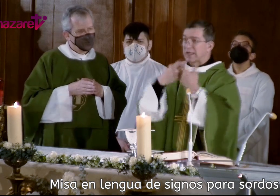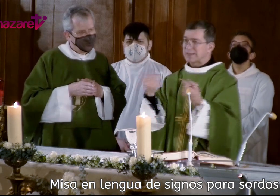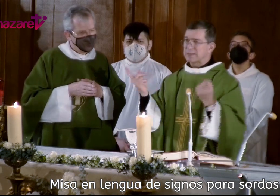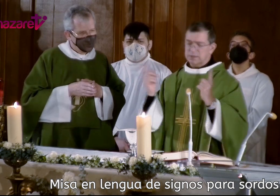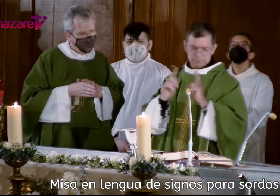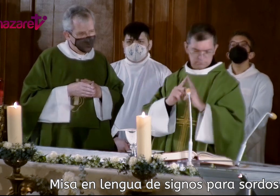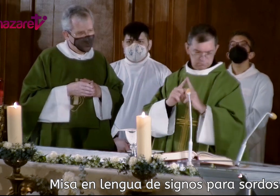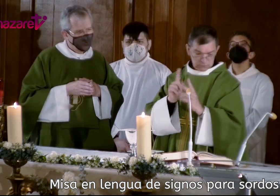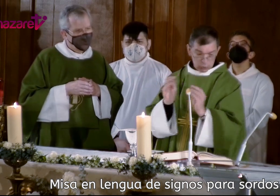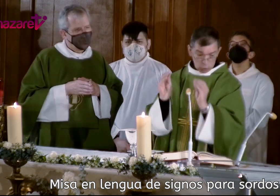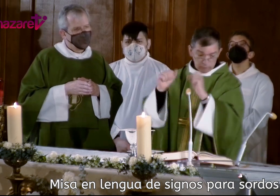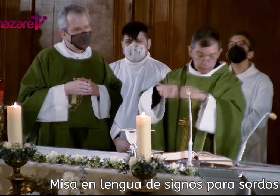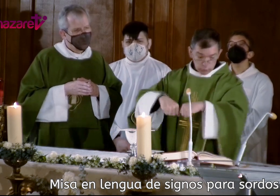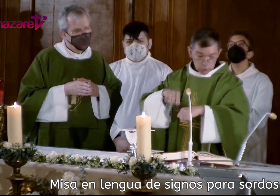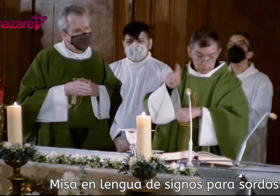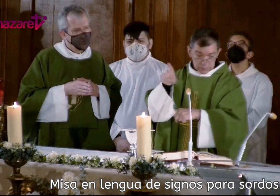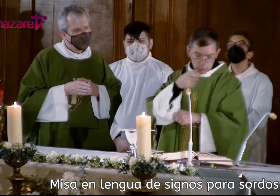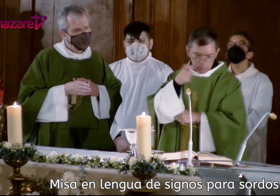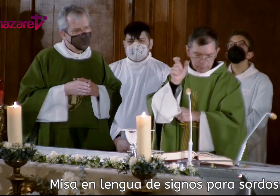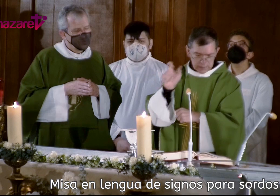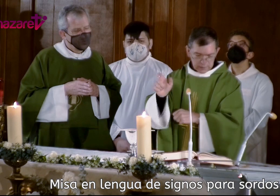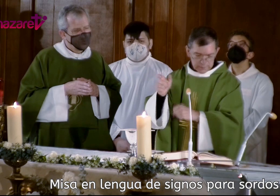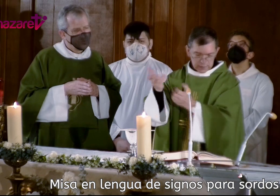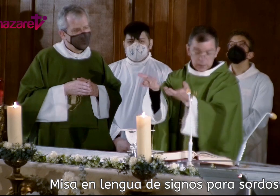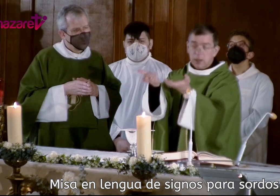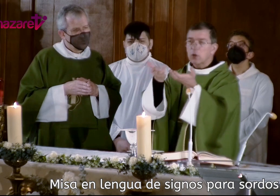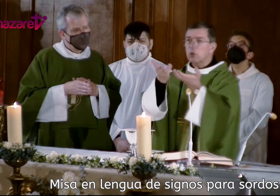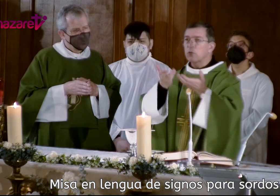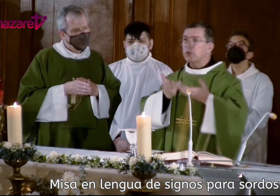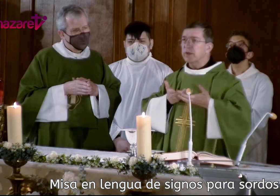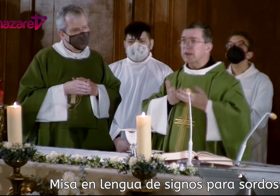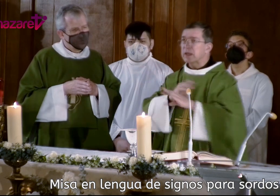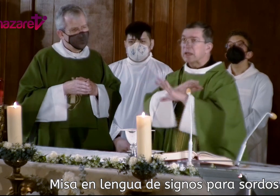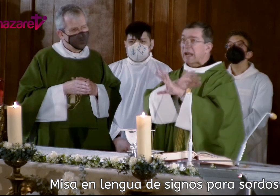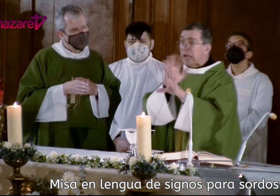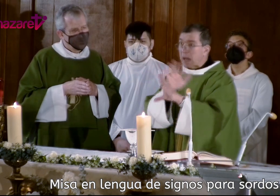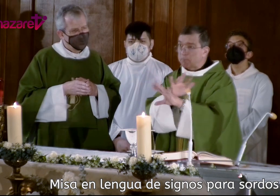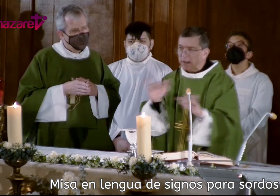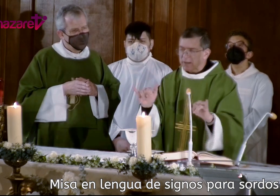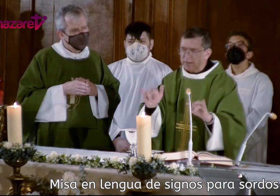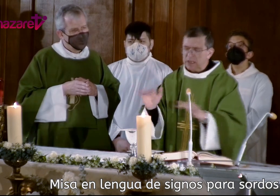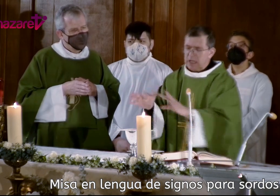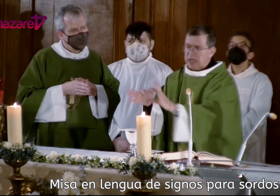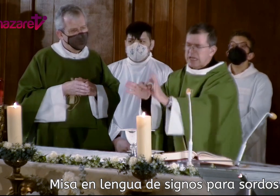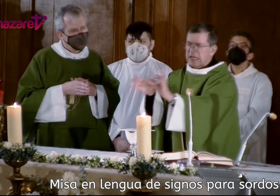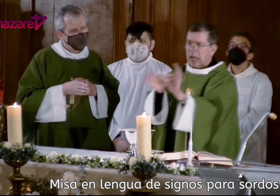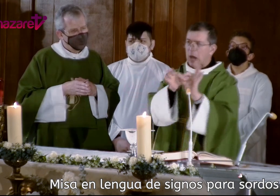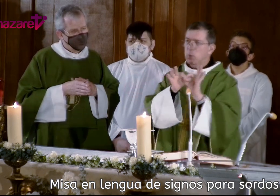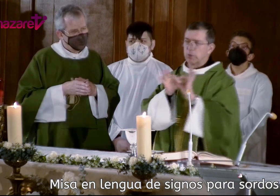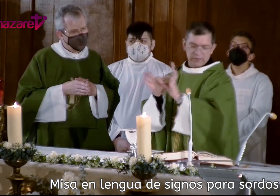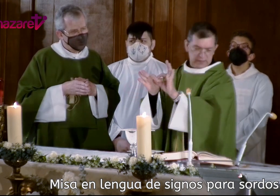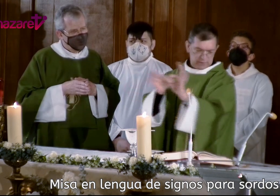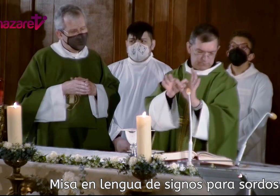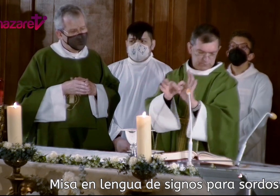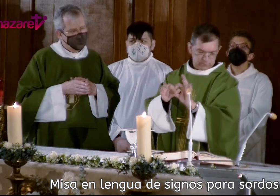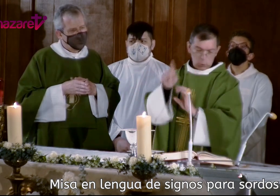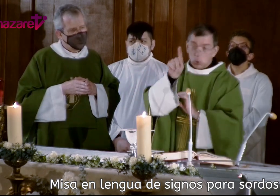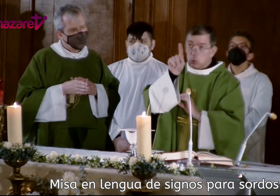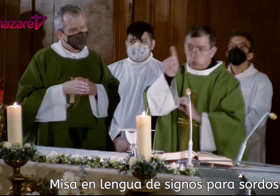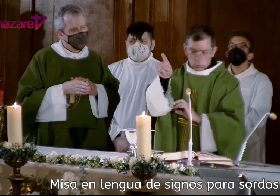Iglesia. Conforme a tu palabra, concédele la paz y la unidad. Tú